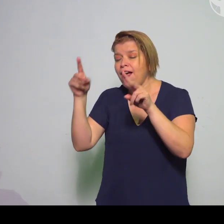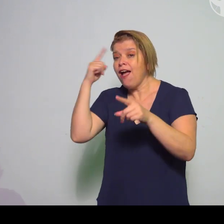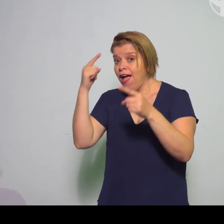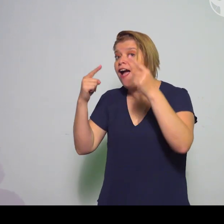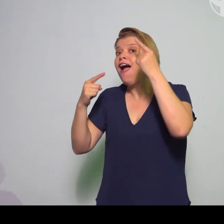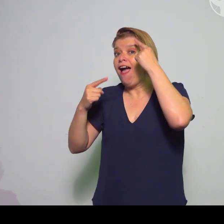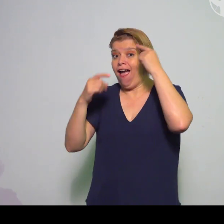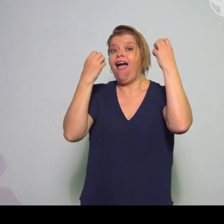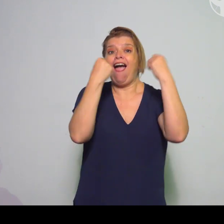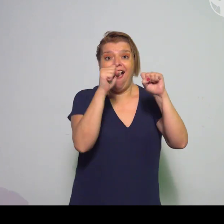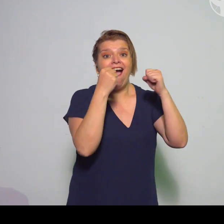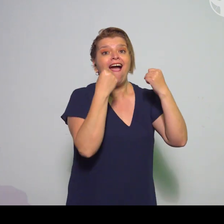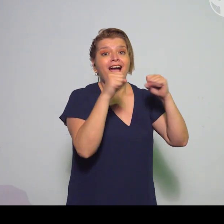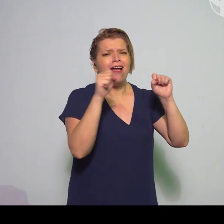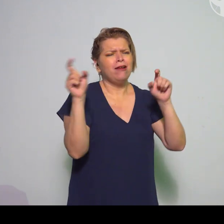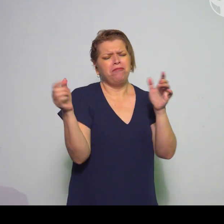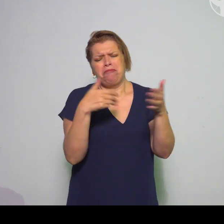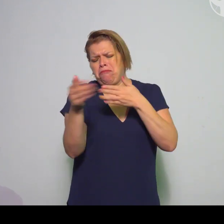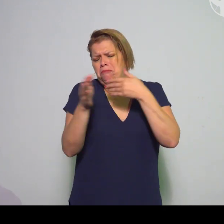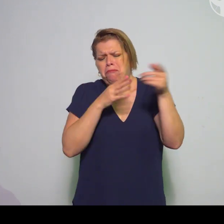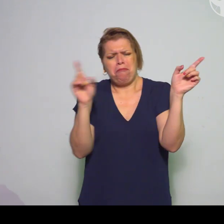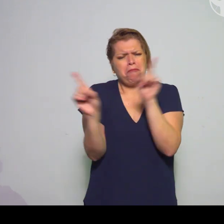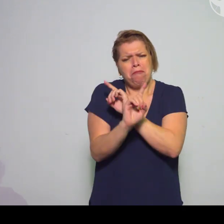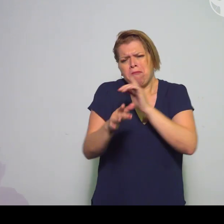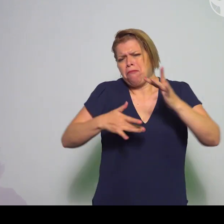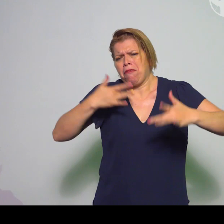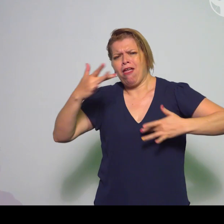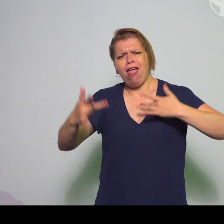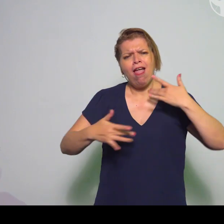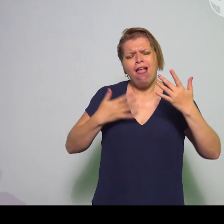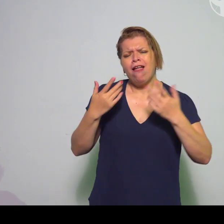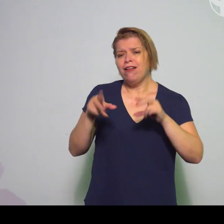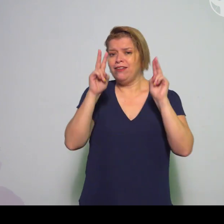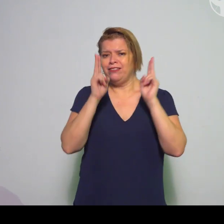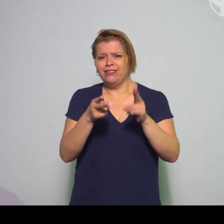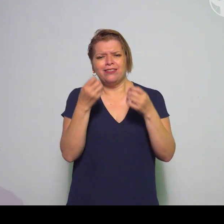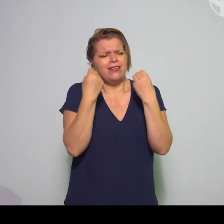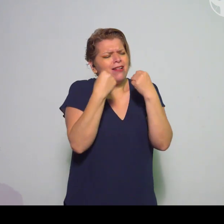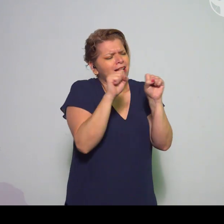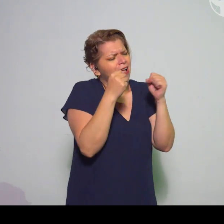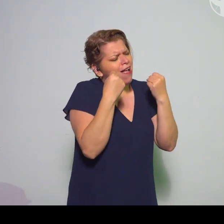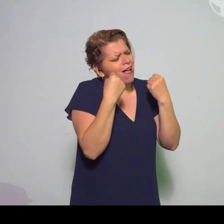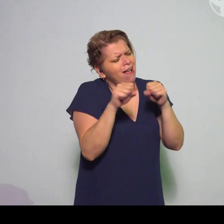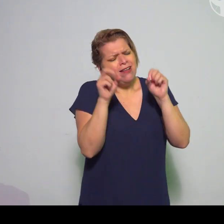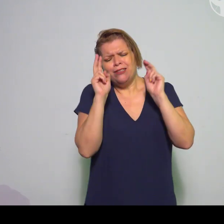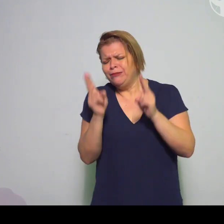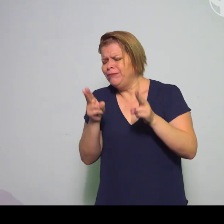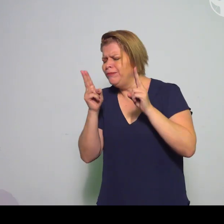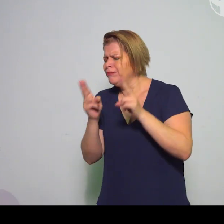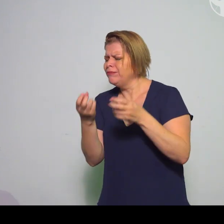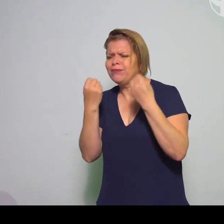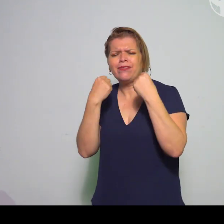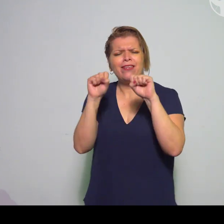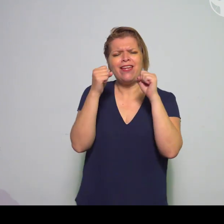estás obrando. Aunque no sienta, tú estás obrando. Siempre